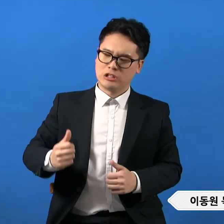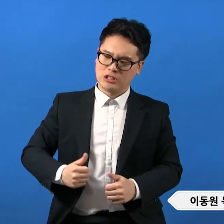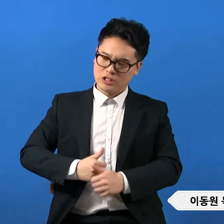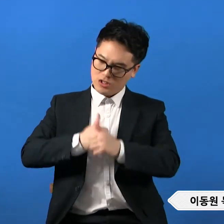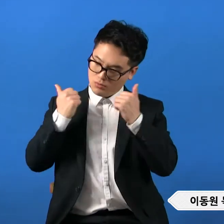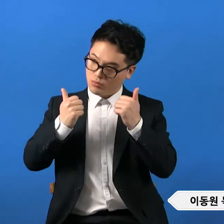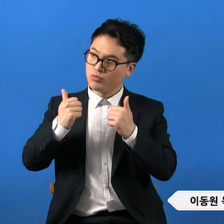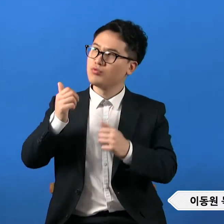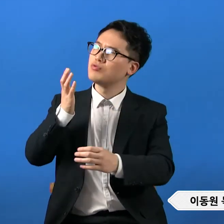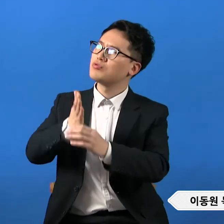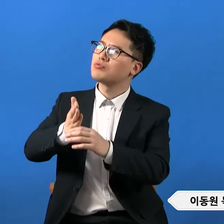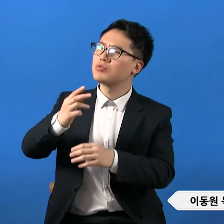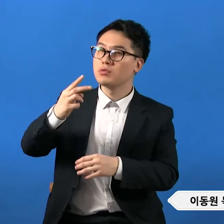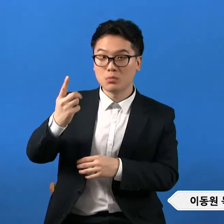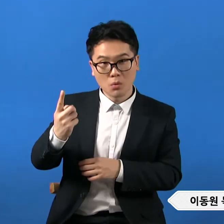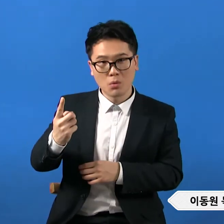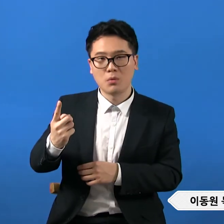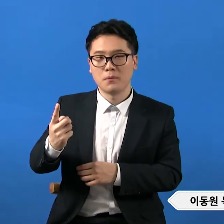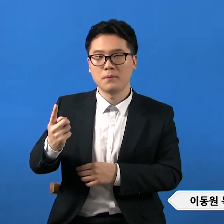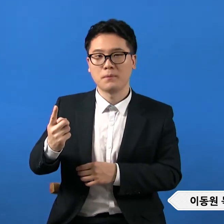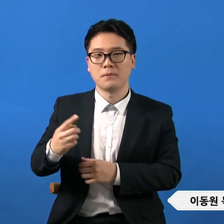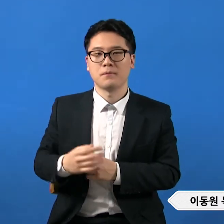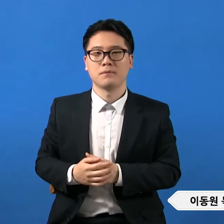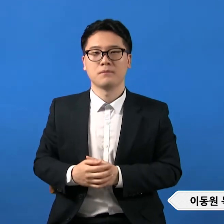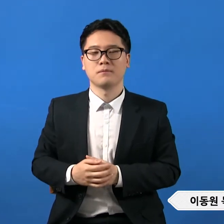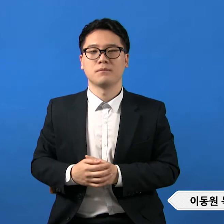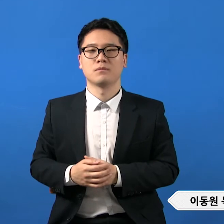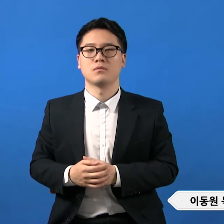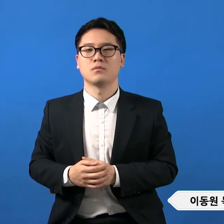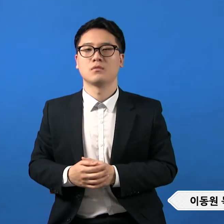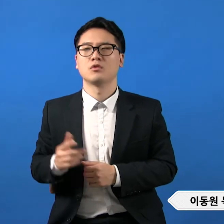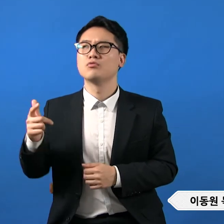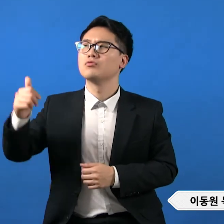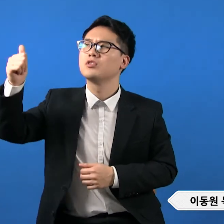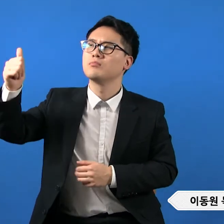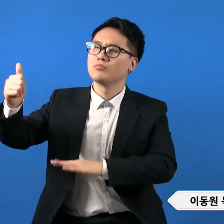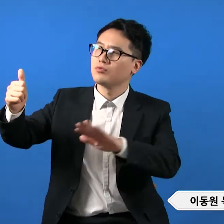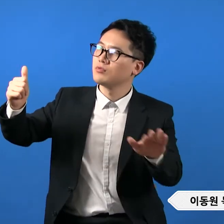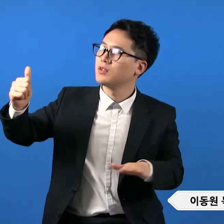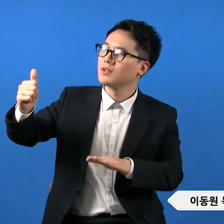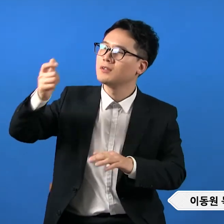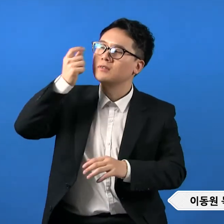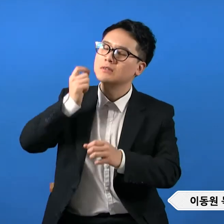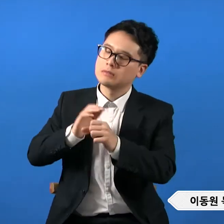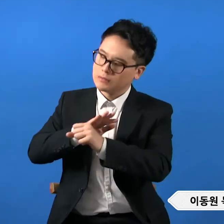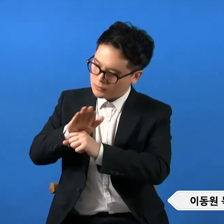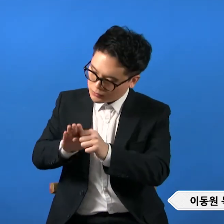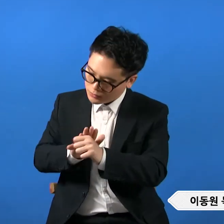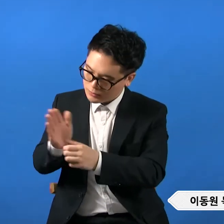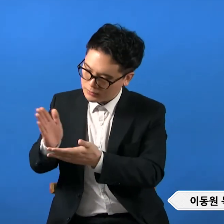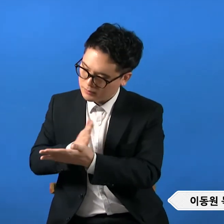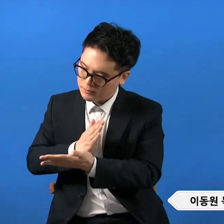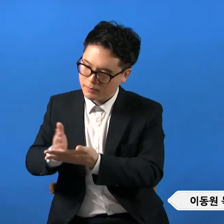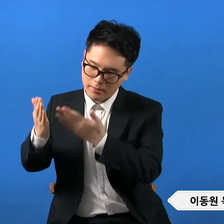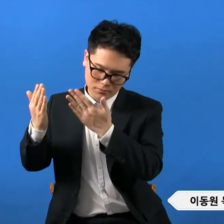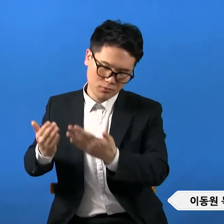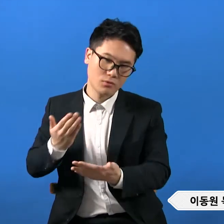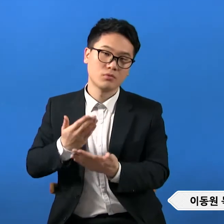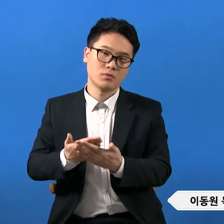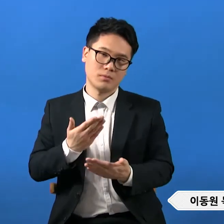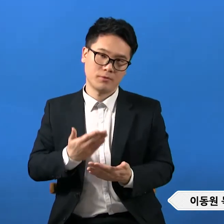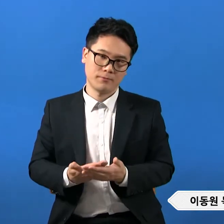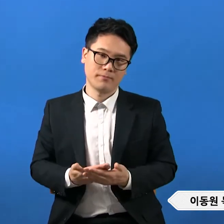진노 중에라도. 그게 두 번째 기도예요. 주님, 우리에게 긍휼을 베풀어 주십시오.